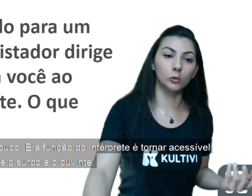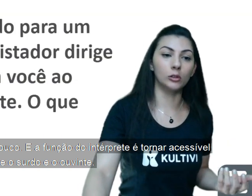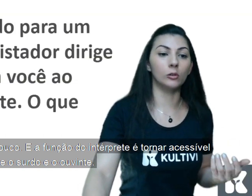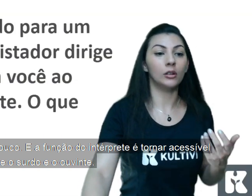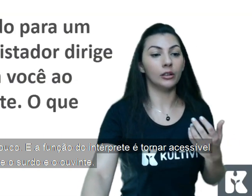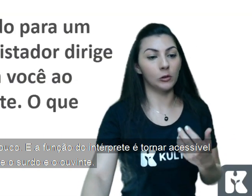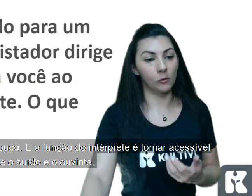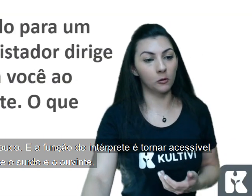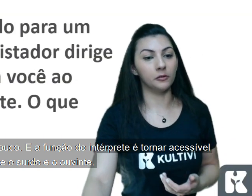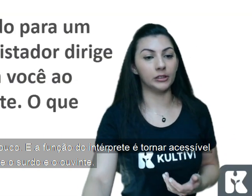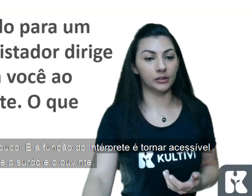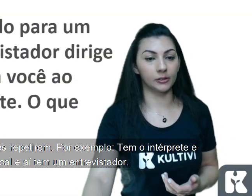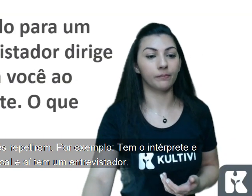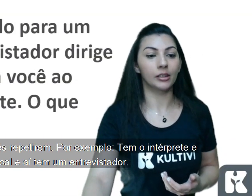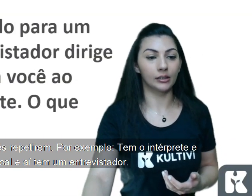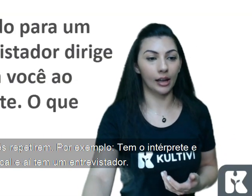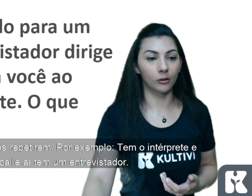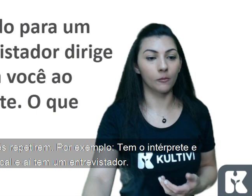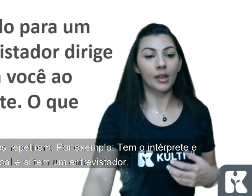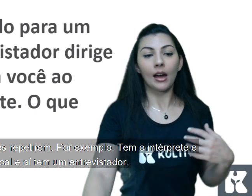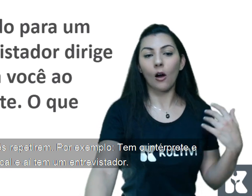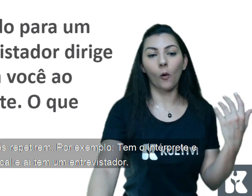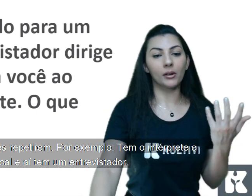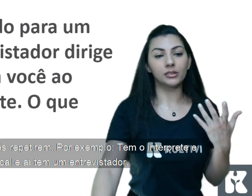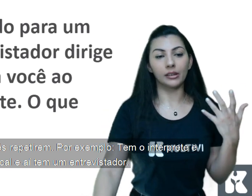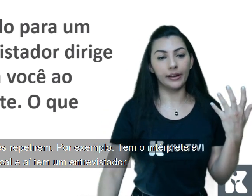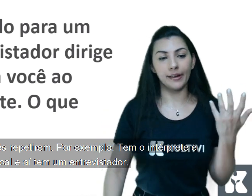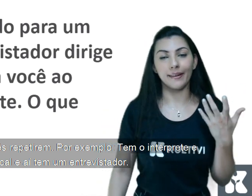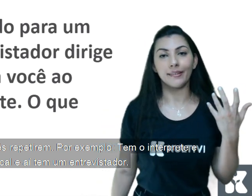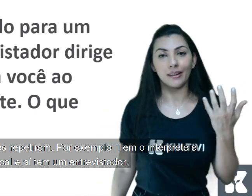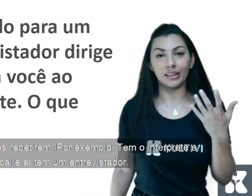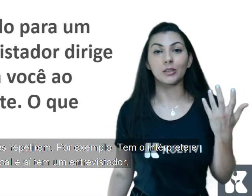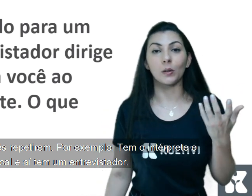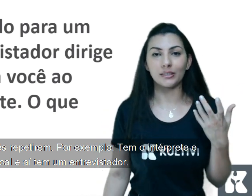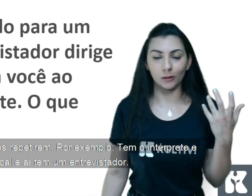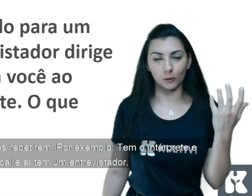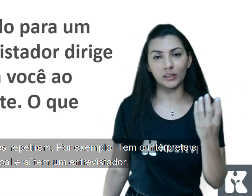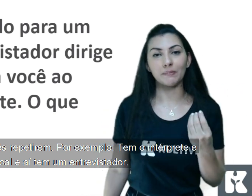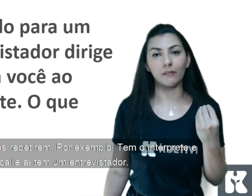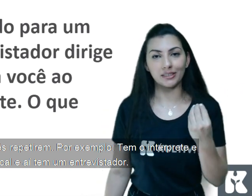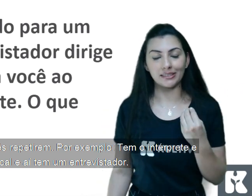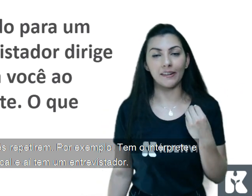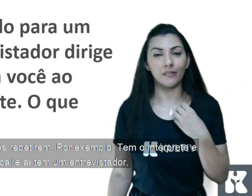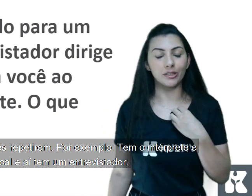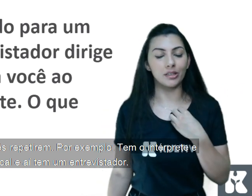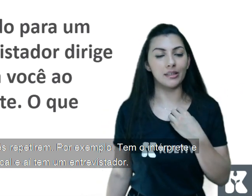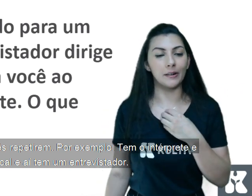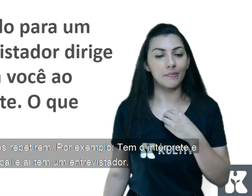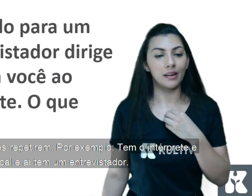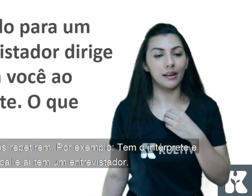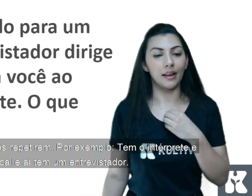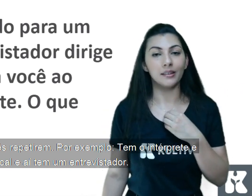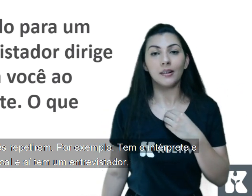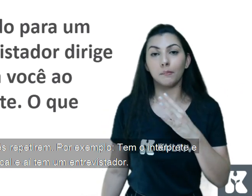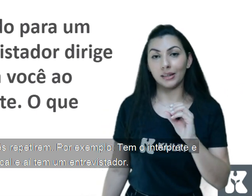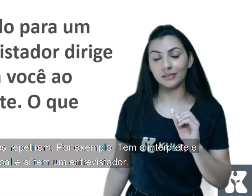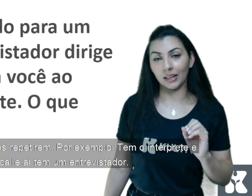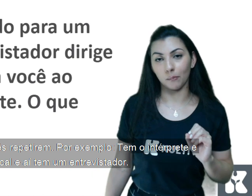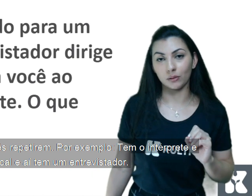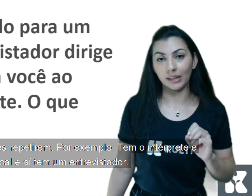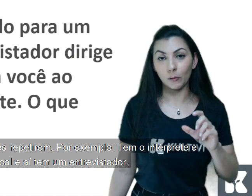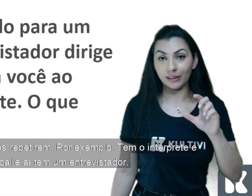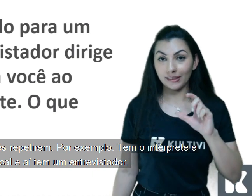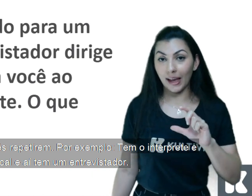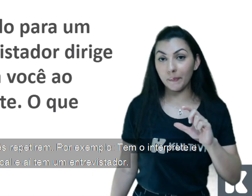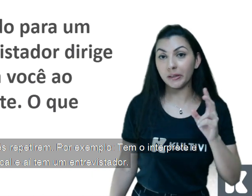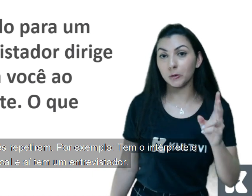o surdo e o ouvinte, certo? Algumas questões que eu trouxe para vocês refletirem por